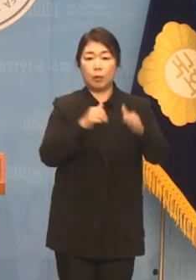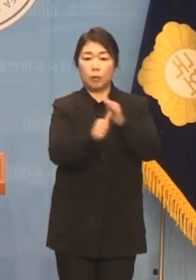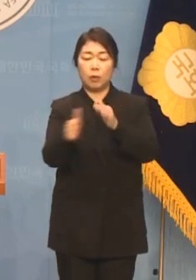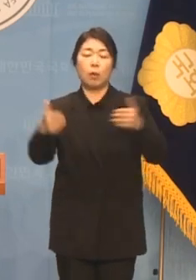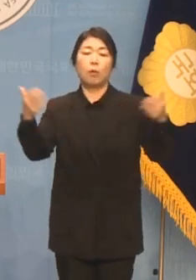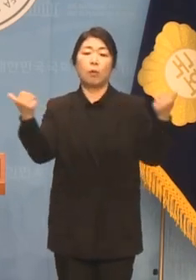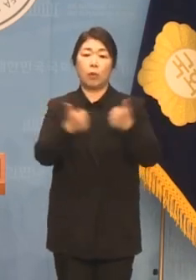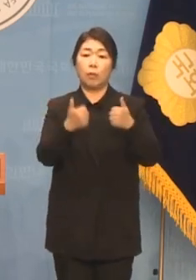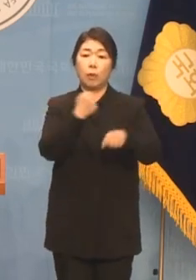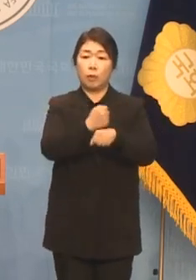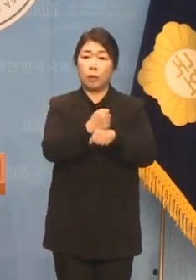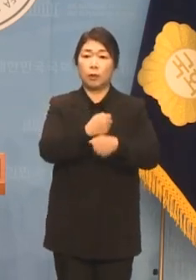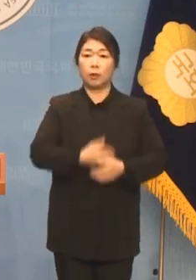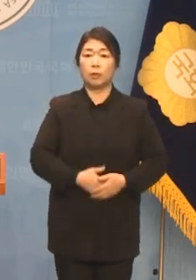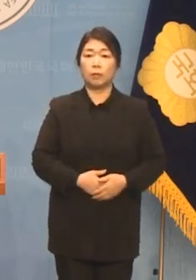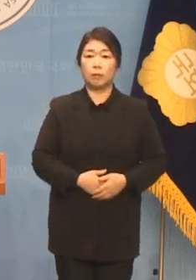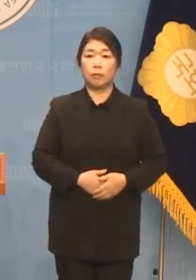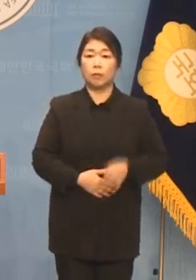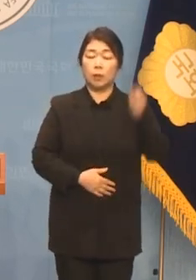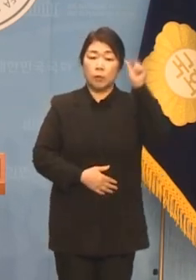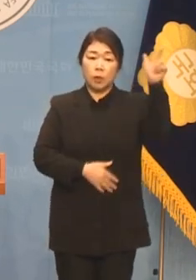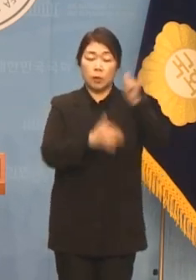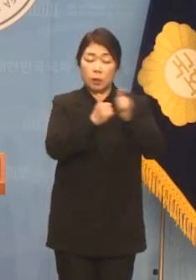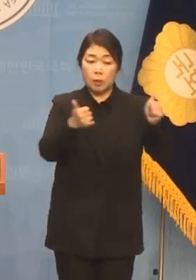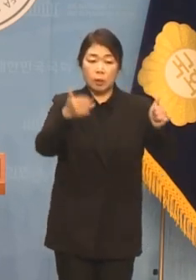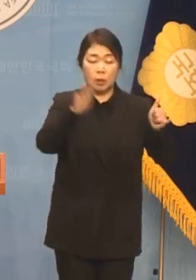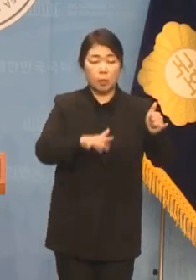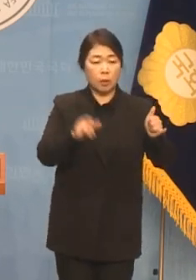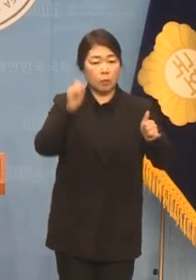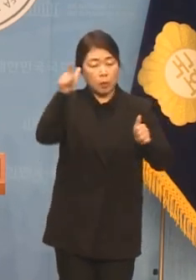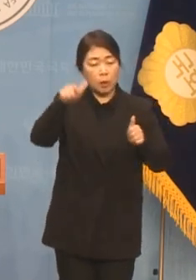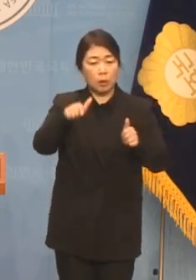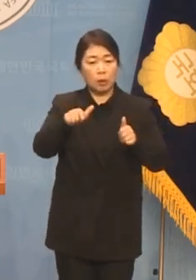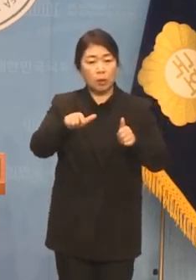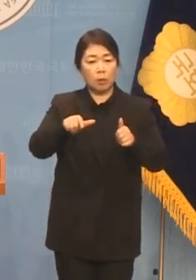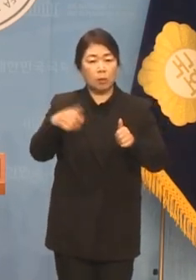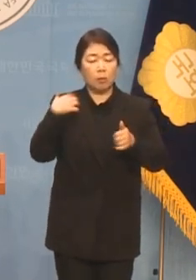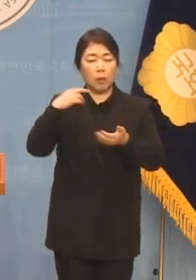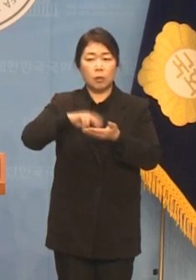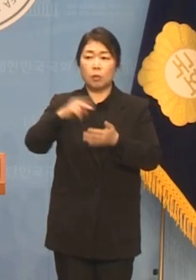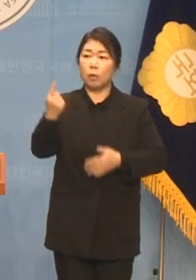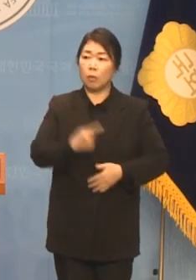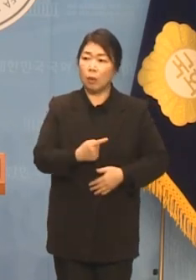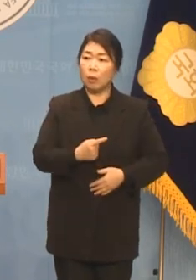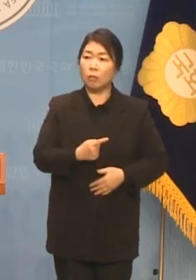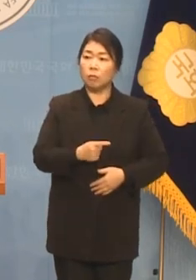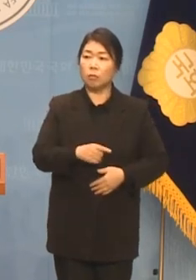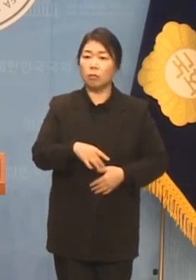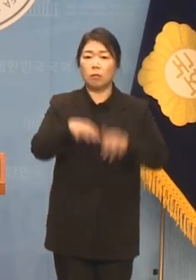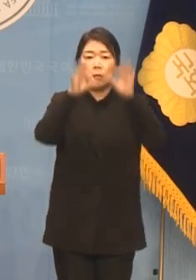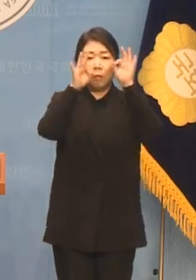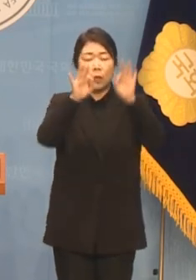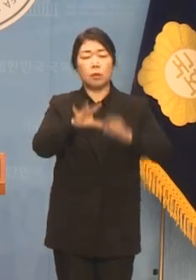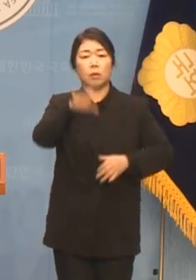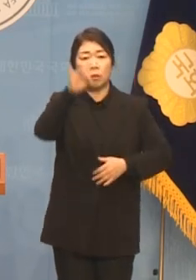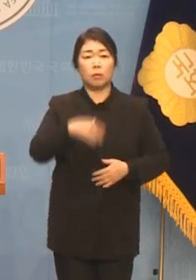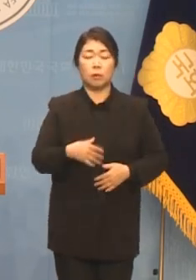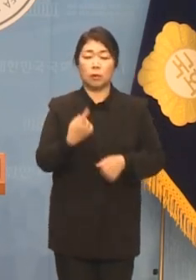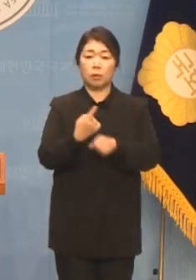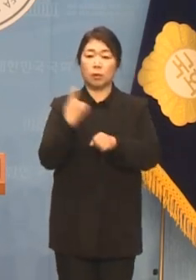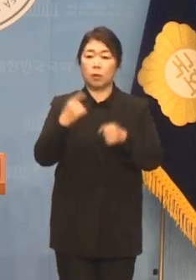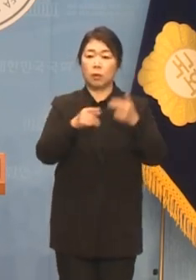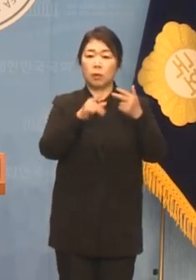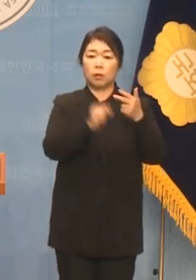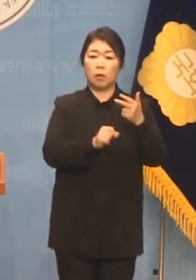위인 설관이란 말은 들어봤어도 위인 설레는 처음 봅니다 지난해 7월 9월